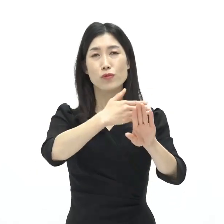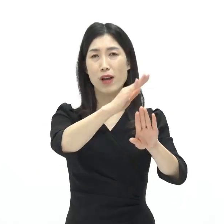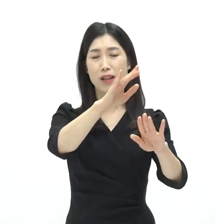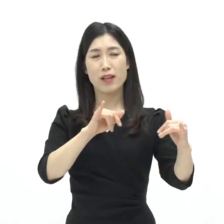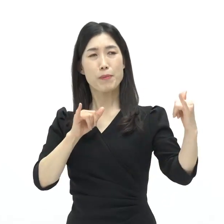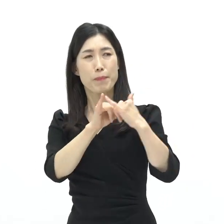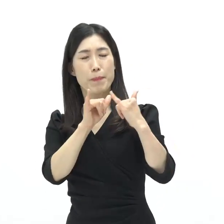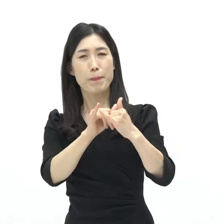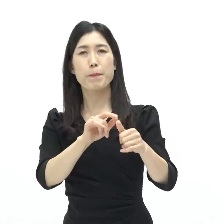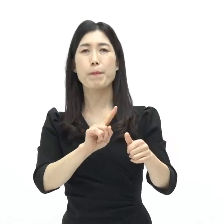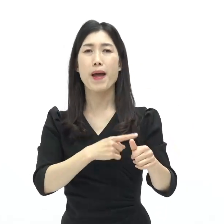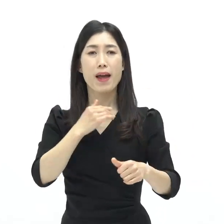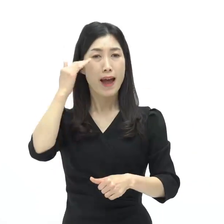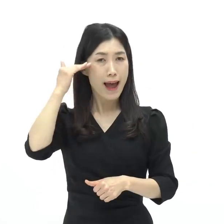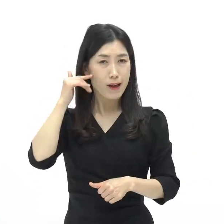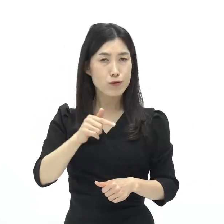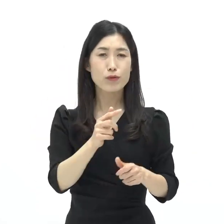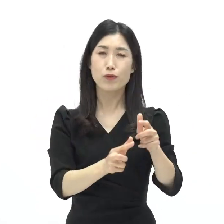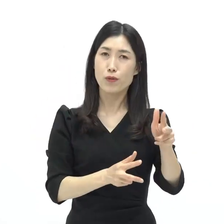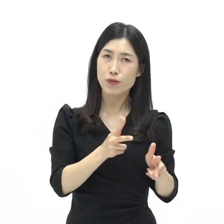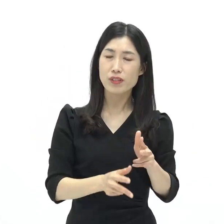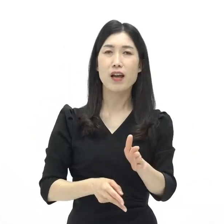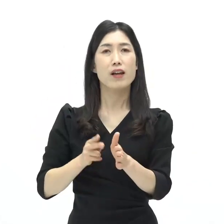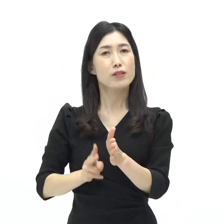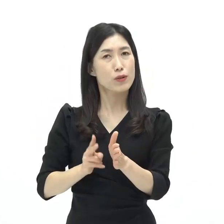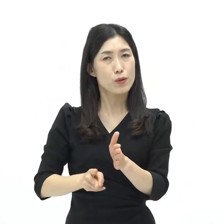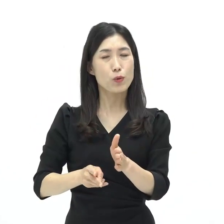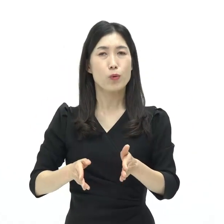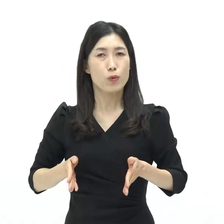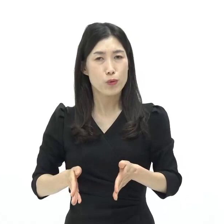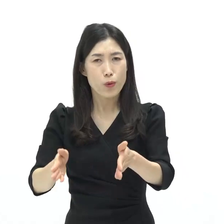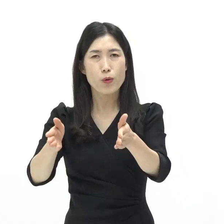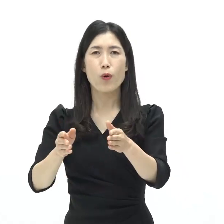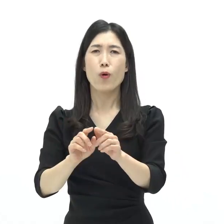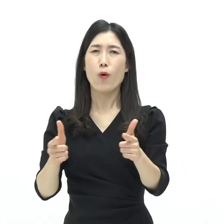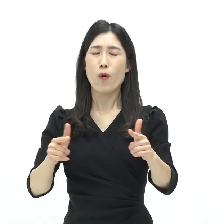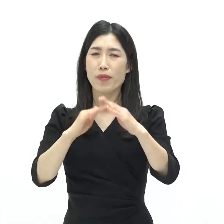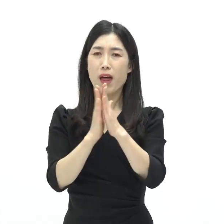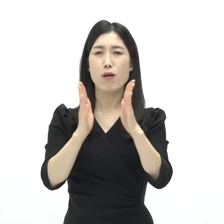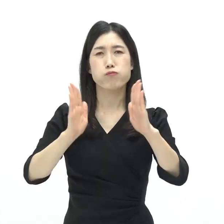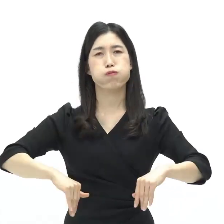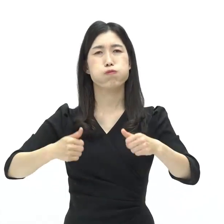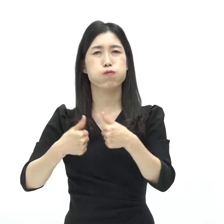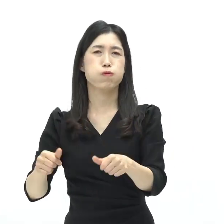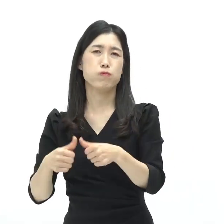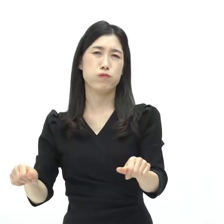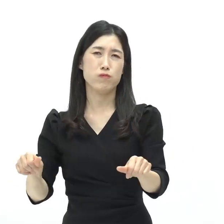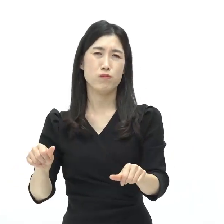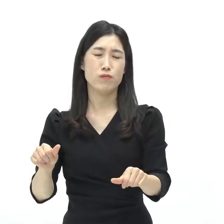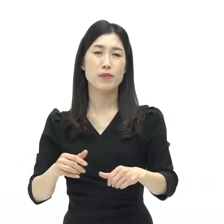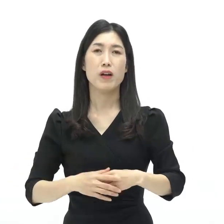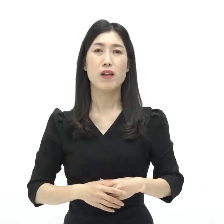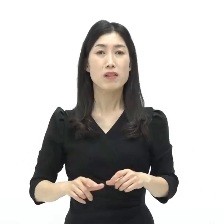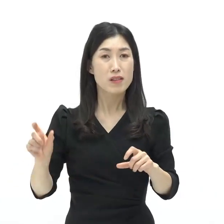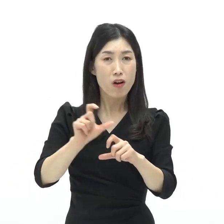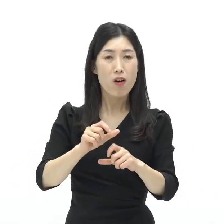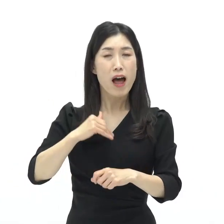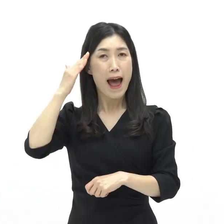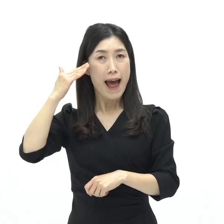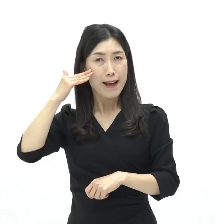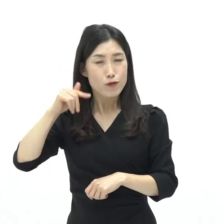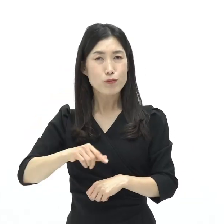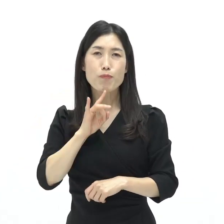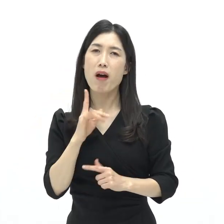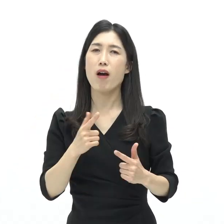북한과의 전쟁으로 인해 우리나라의 공장, 철도, 도로 등의 산업시설들이 무너져 버렸어요.